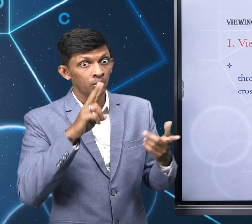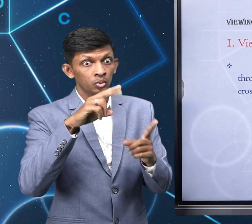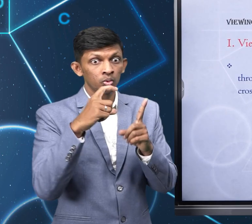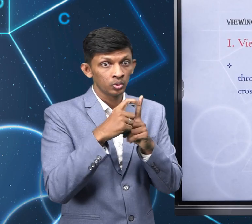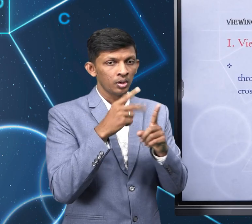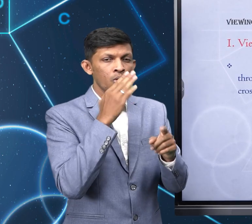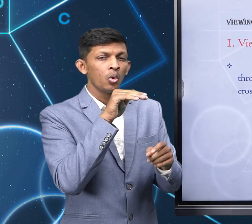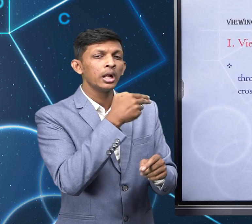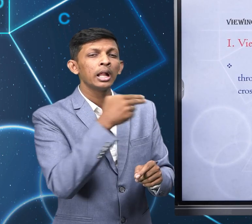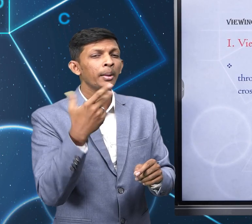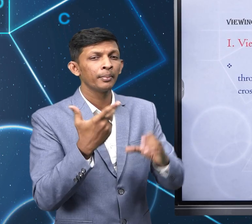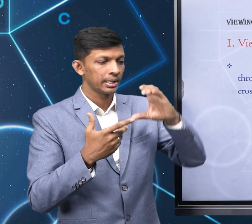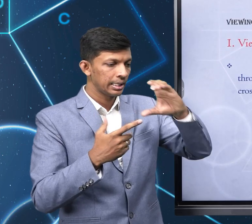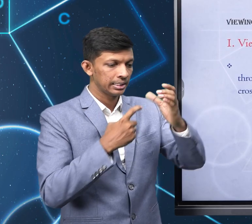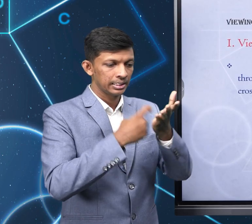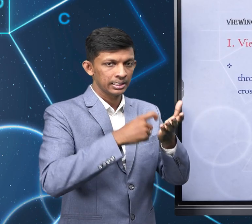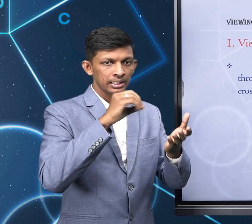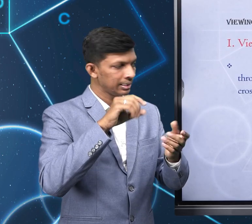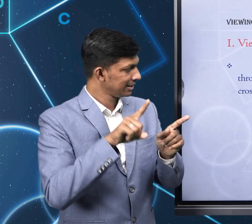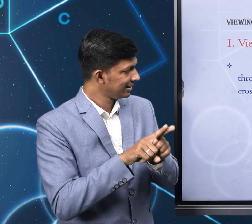नावाचा 2D आकार मिळतो.